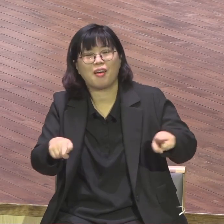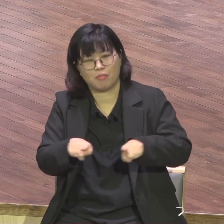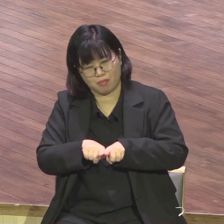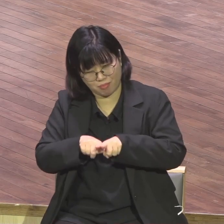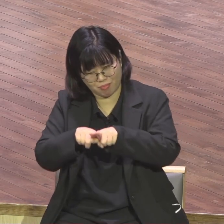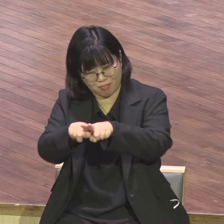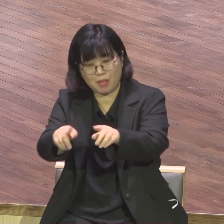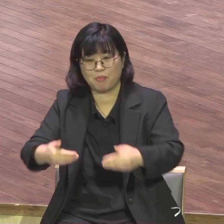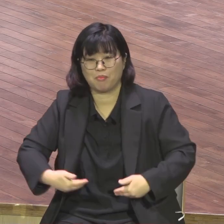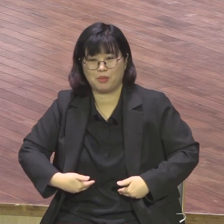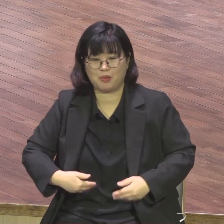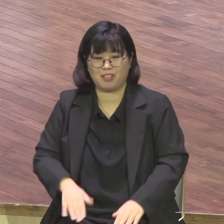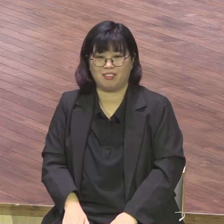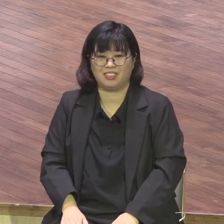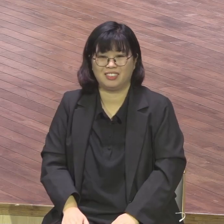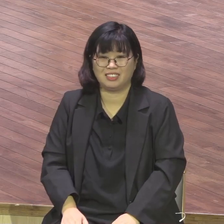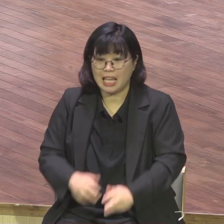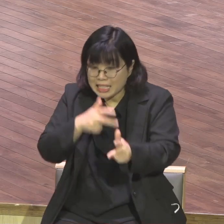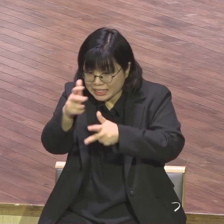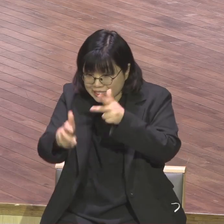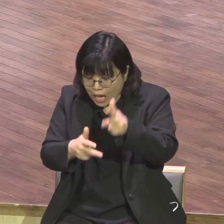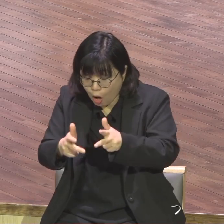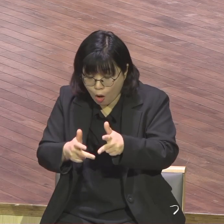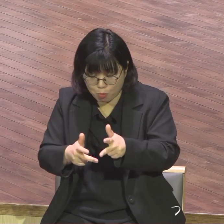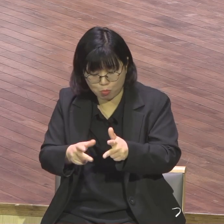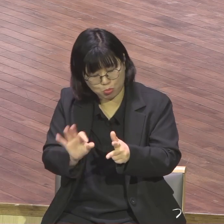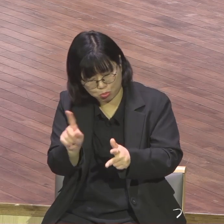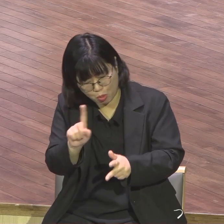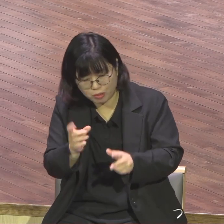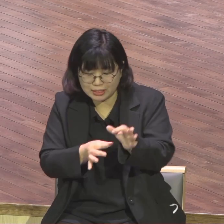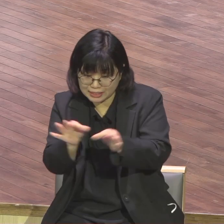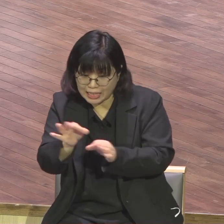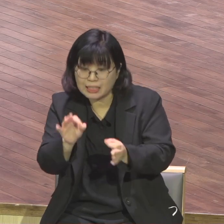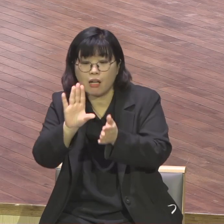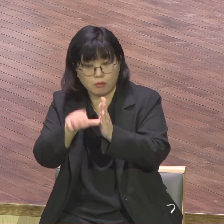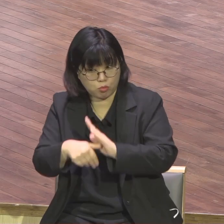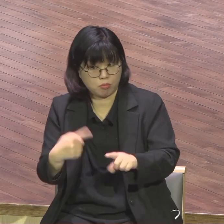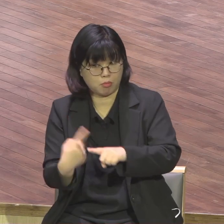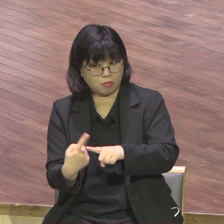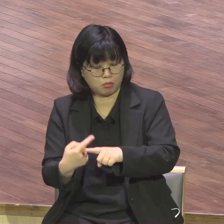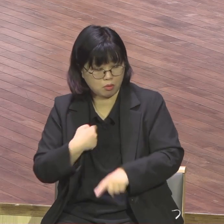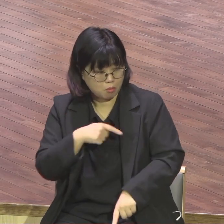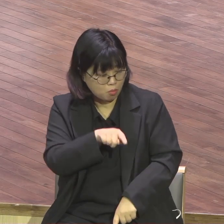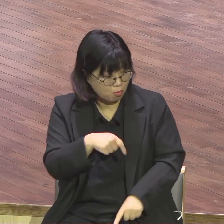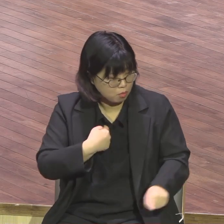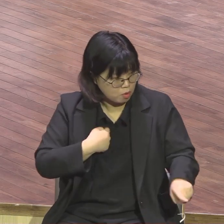않지요. 관계 굉장히 중요하잖아요.